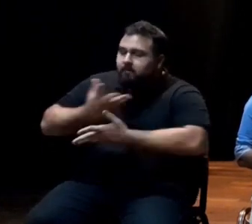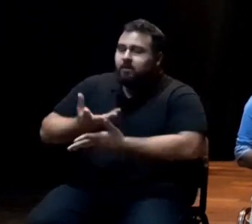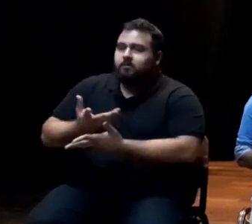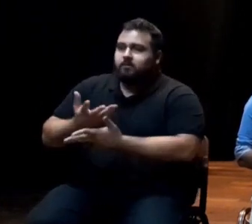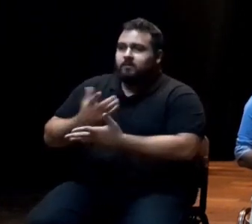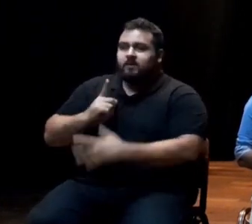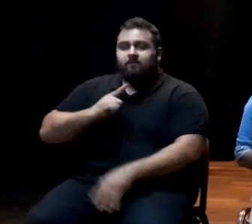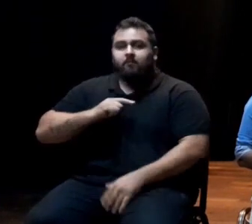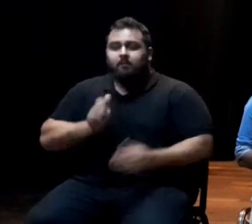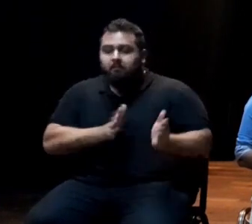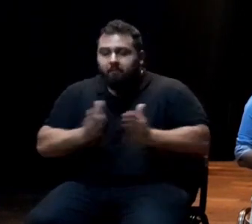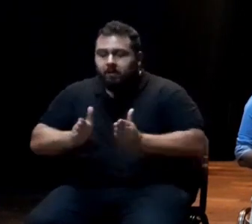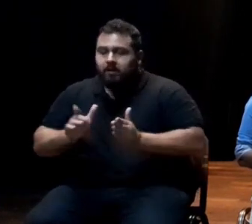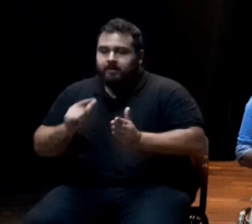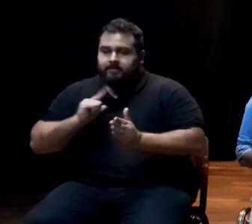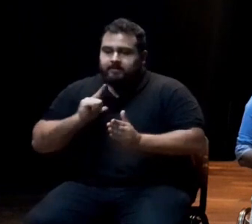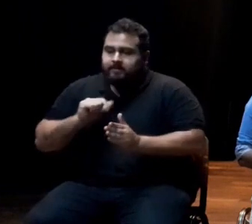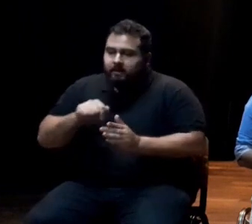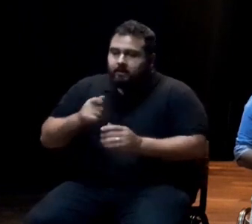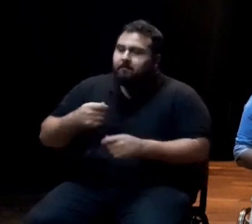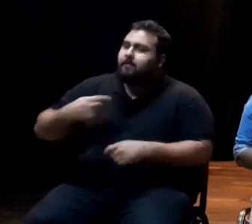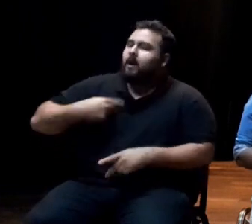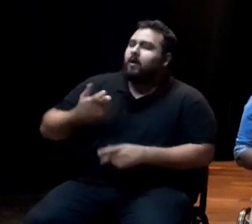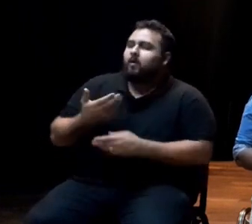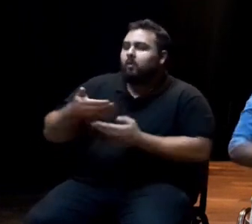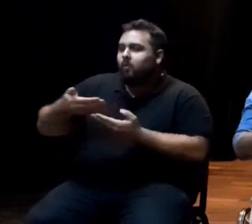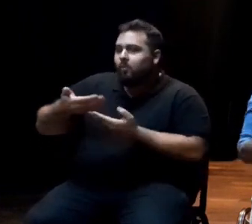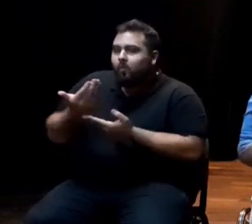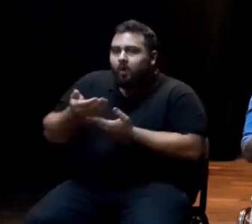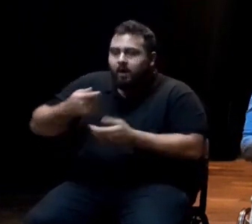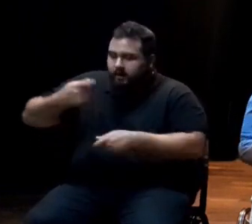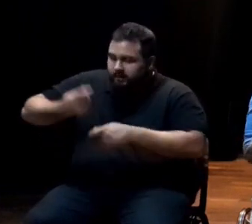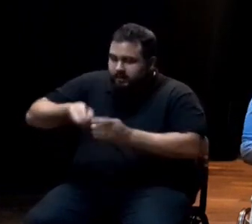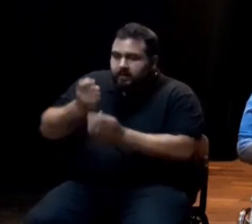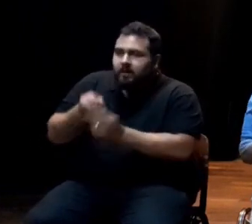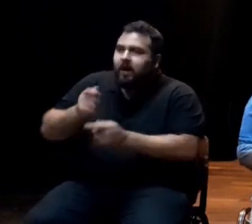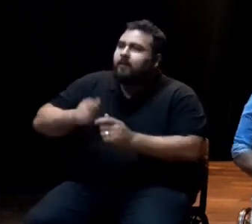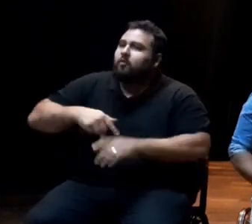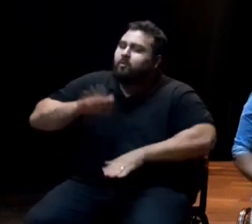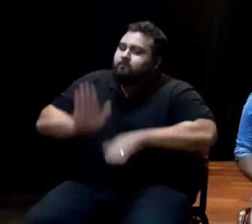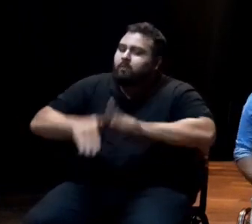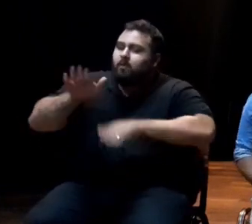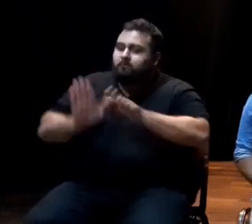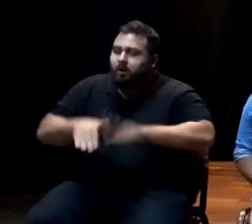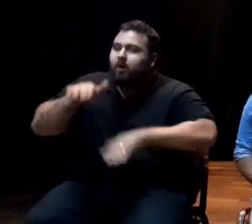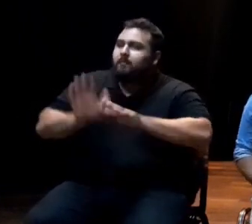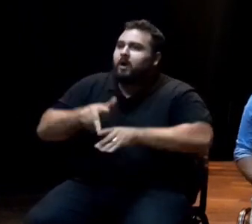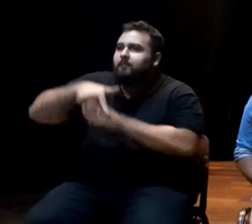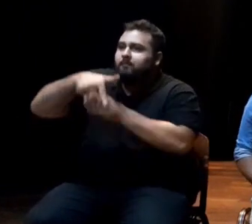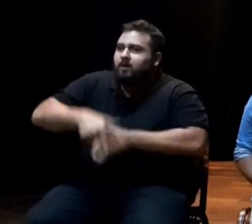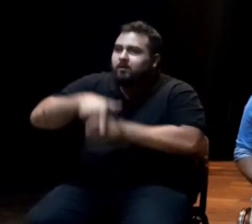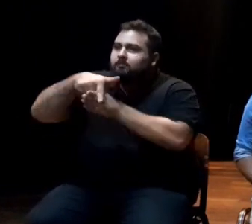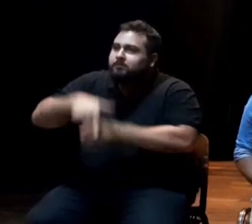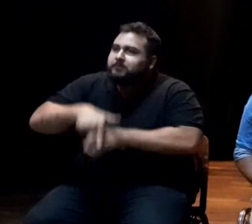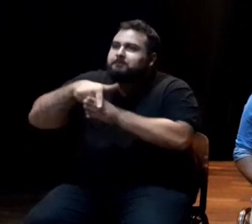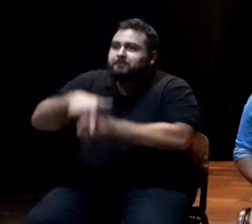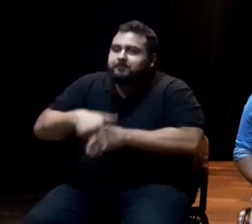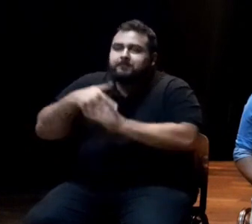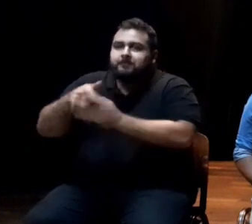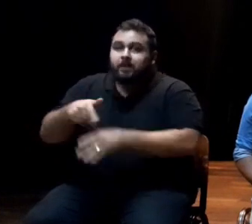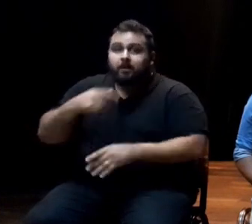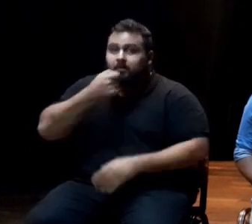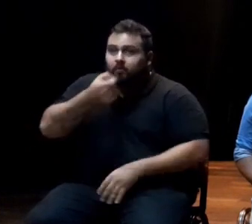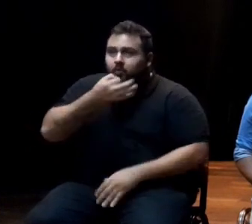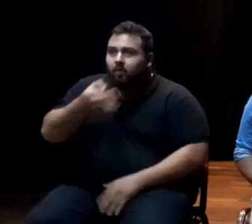a hora que ele tinha também as colheres, eu acho que eram colheres, que ele estava batendo. Aí eu eu presto atenção nas duas